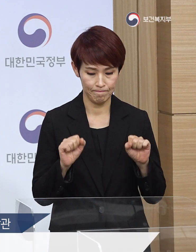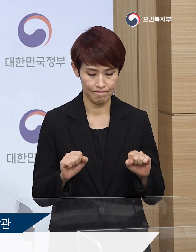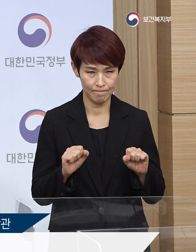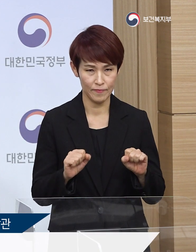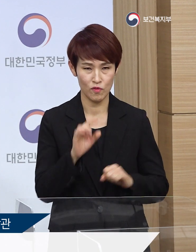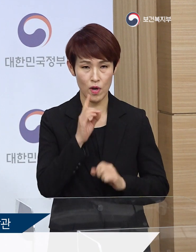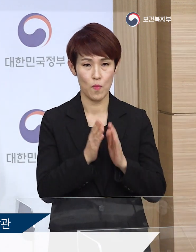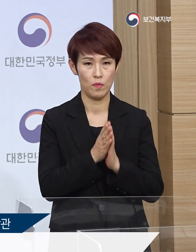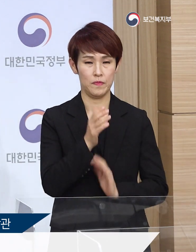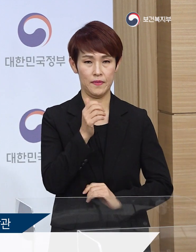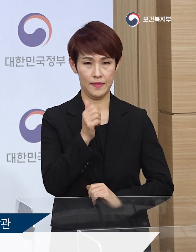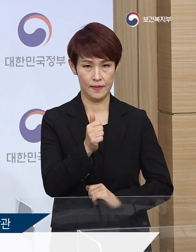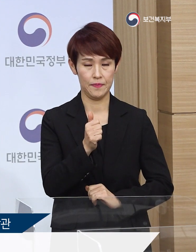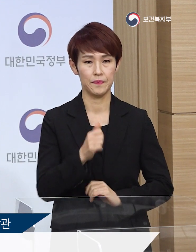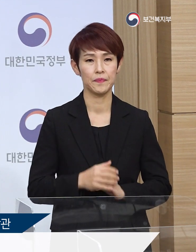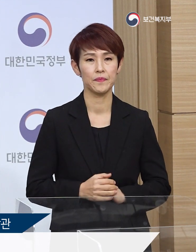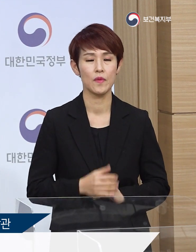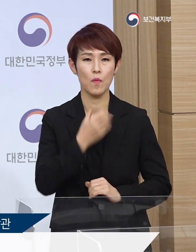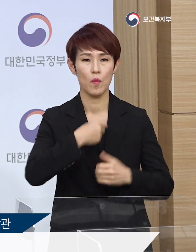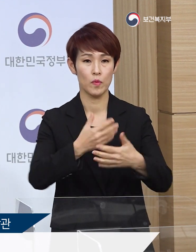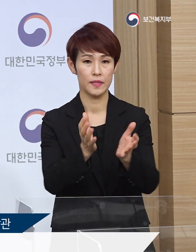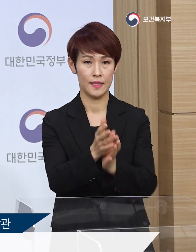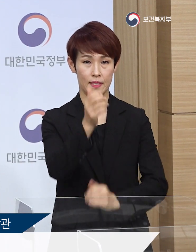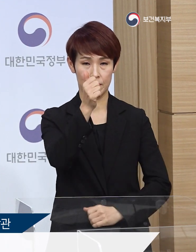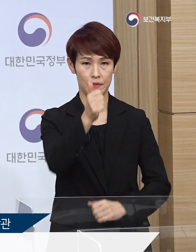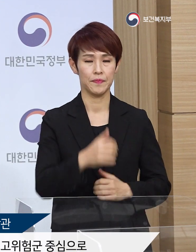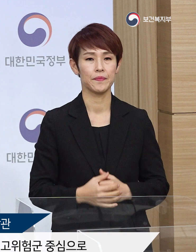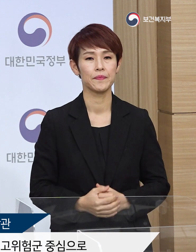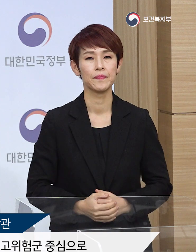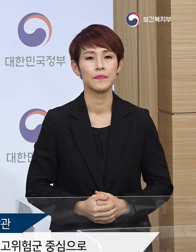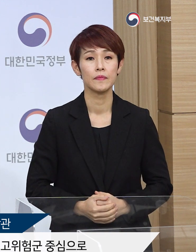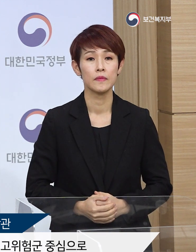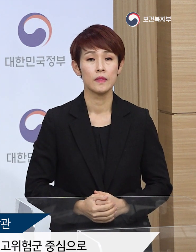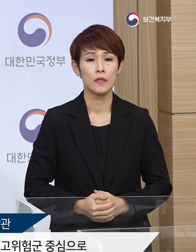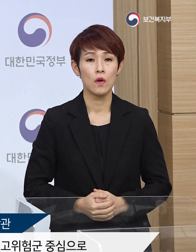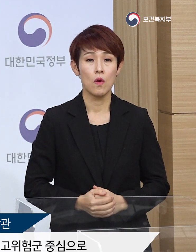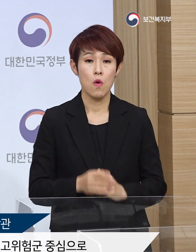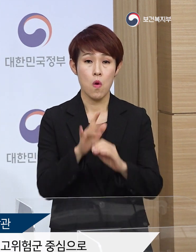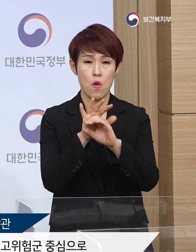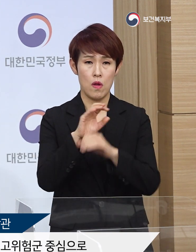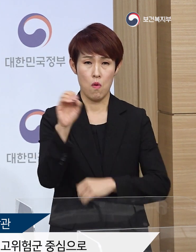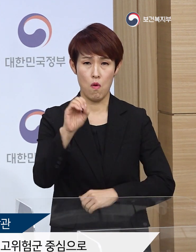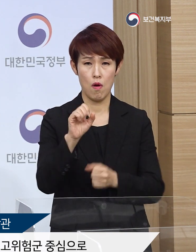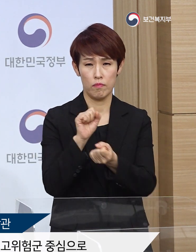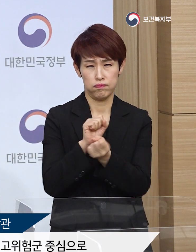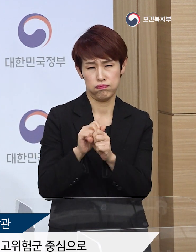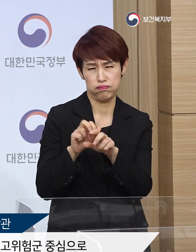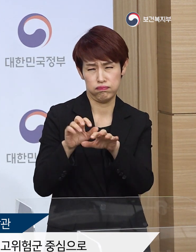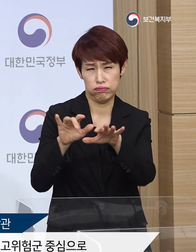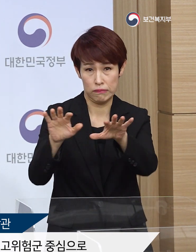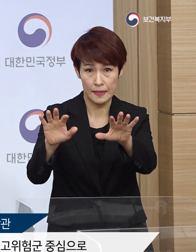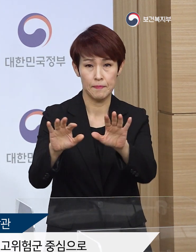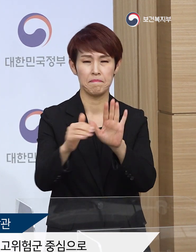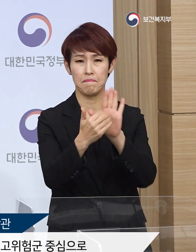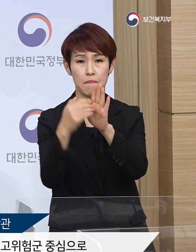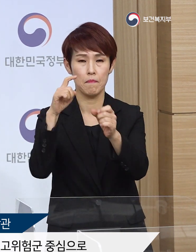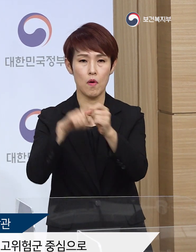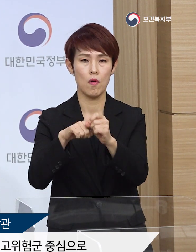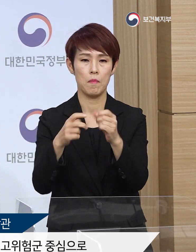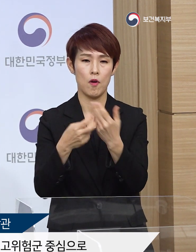안녕하십니까. 중대본 1차장 보건복지부 장관 권덕철입니다. 정부는 오미크론 유행에 대비하여 병상을